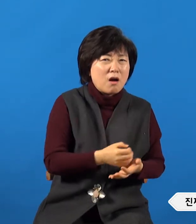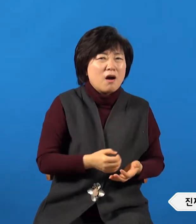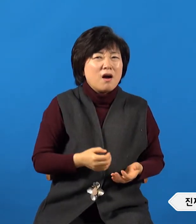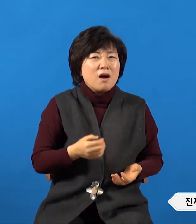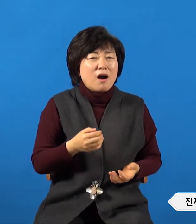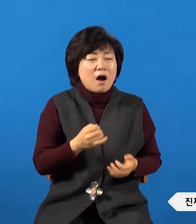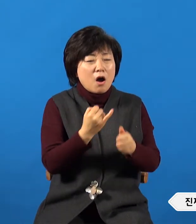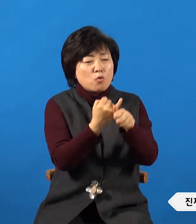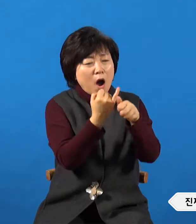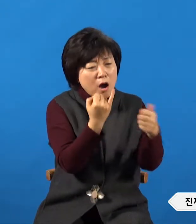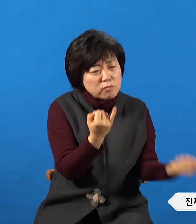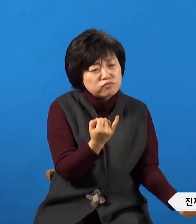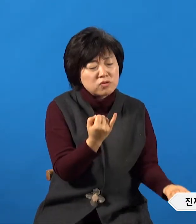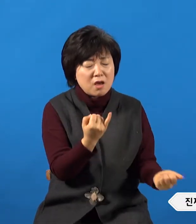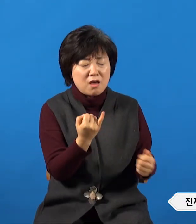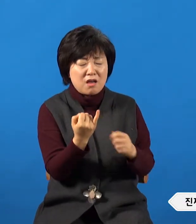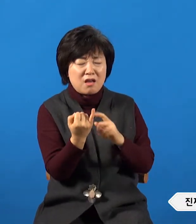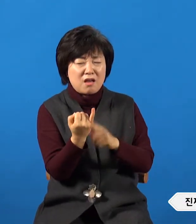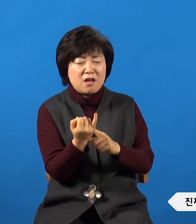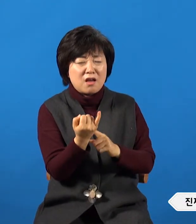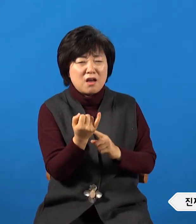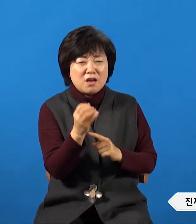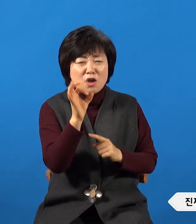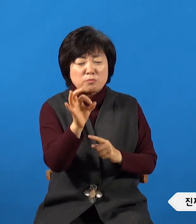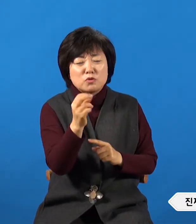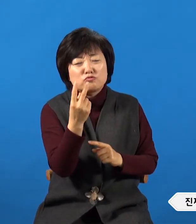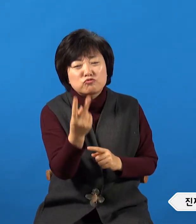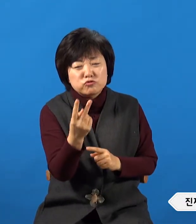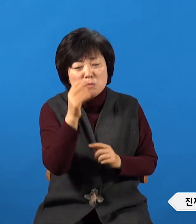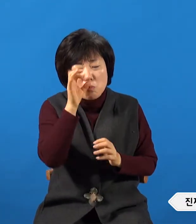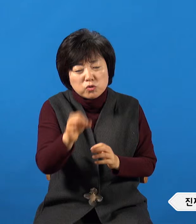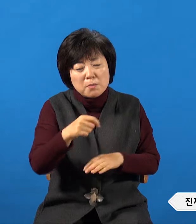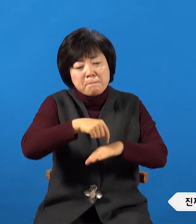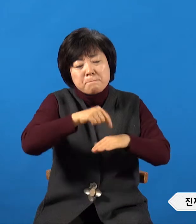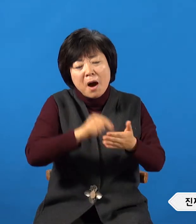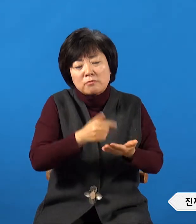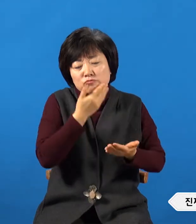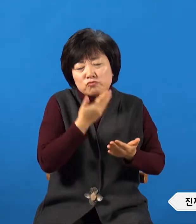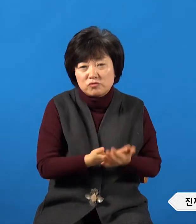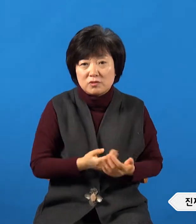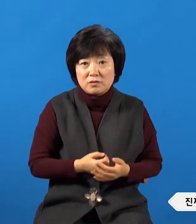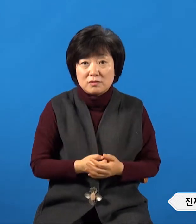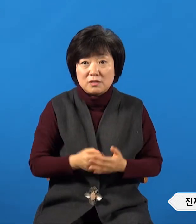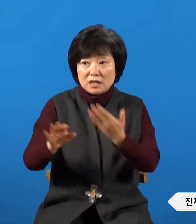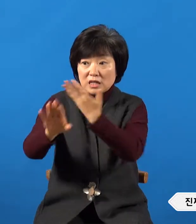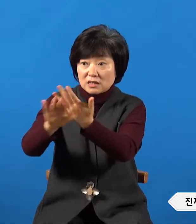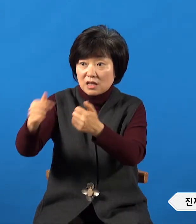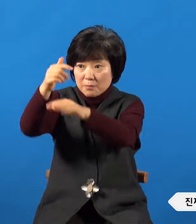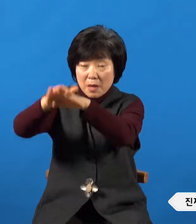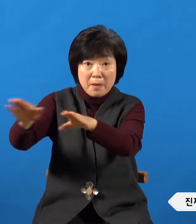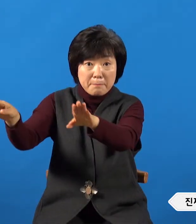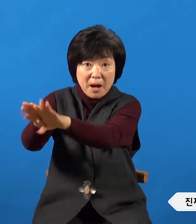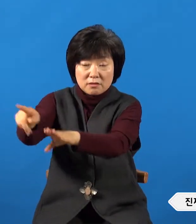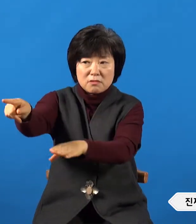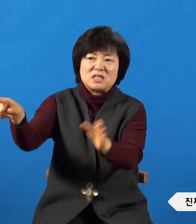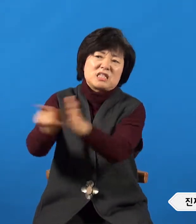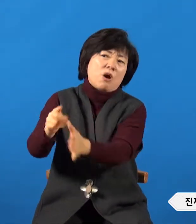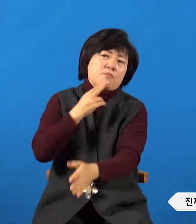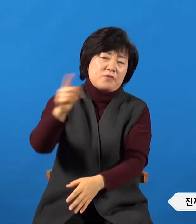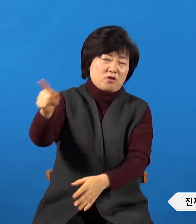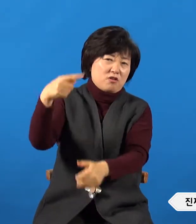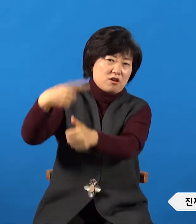과부의 엽준 투입을 보시는 마음이 중요하다고 이야기합니다. 남의 예배에 참석하지 않는 것은 신앙이